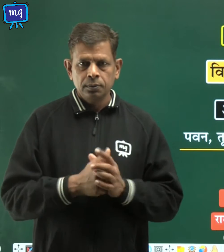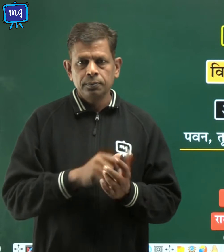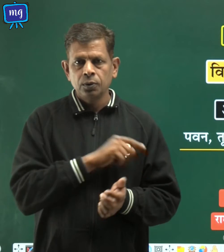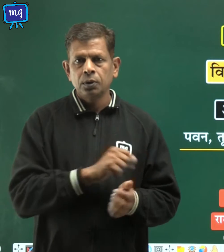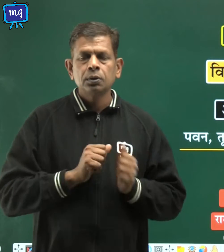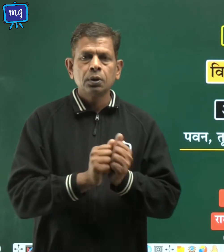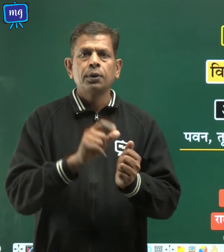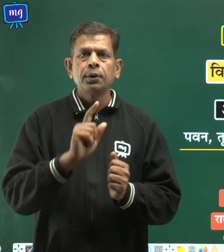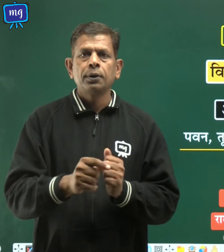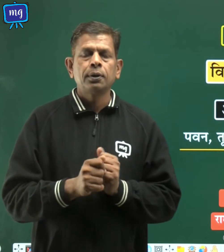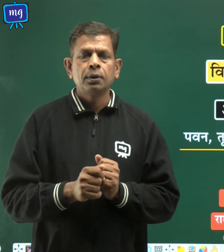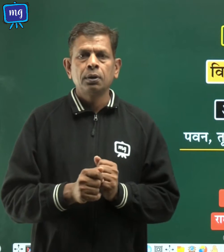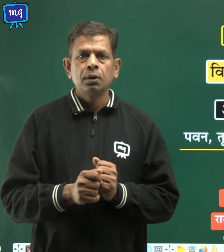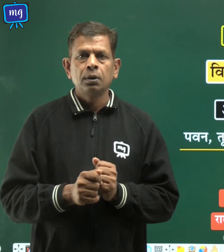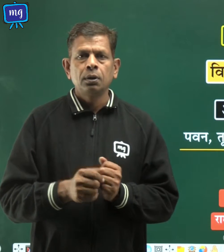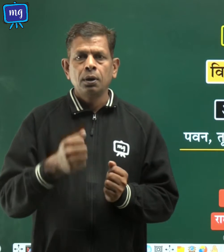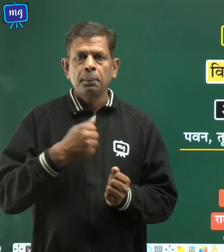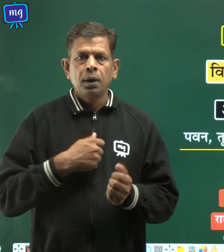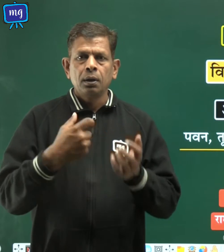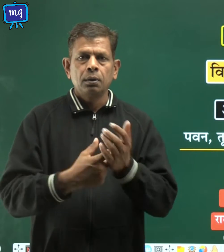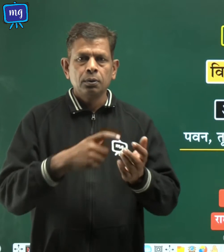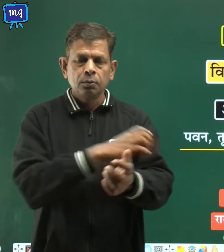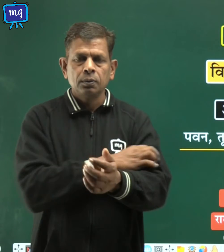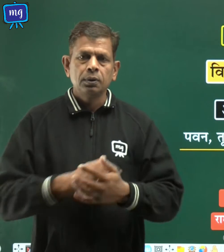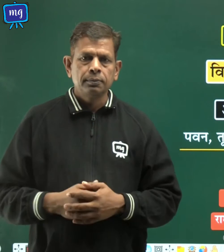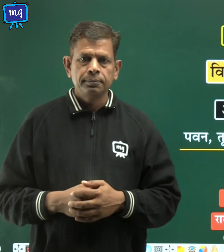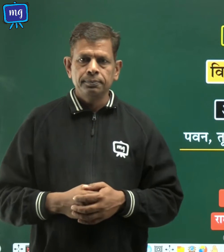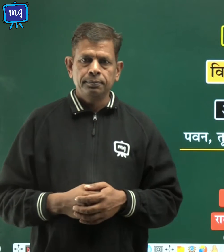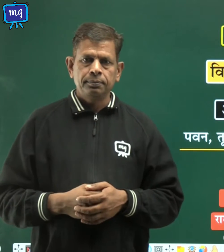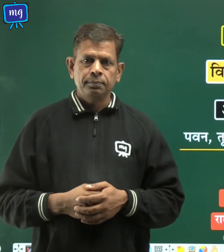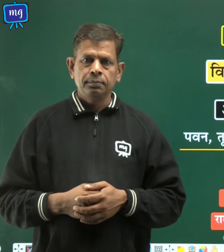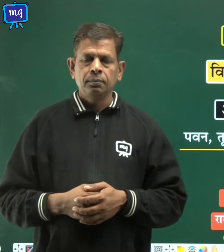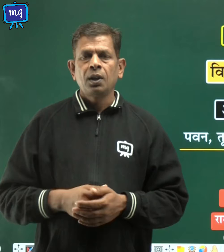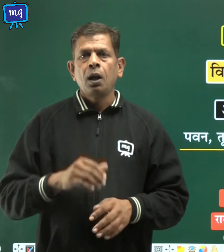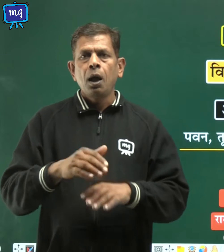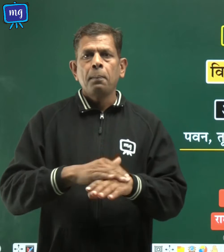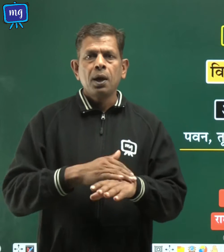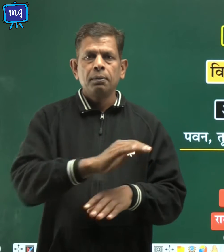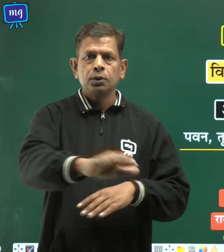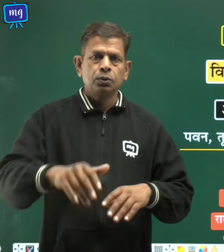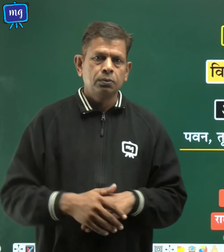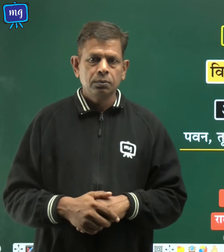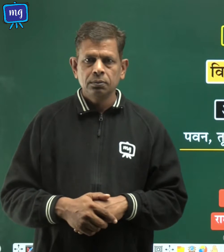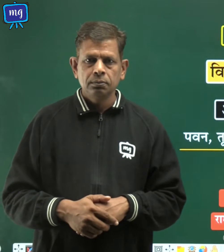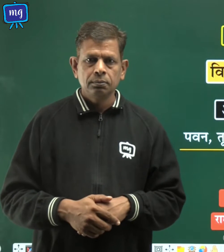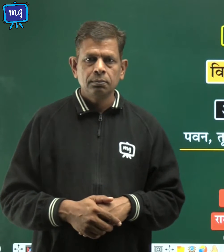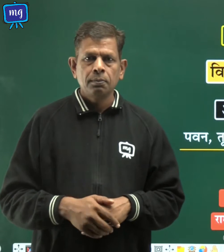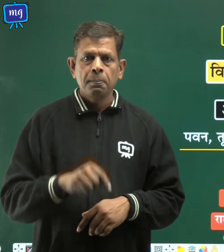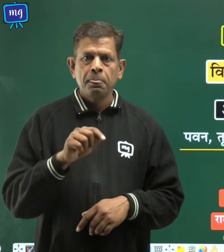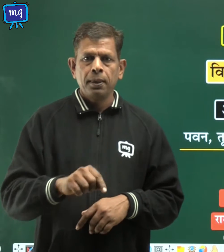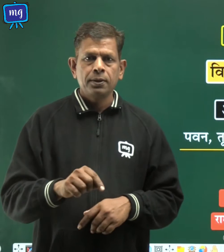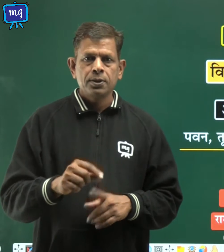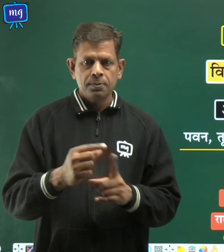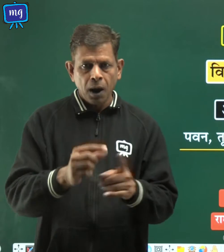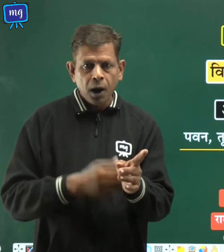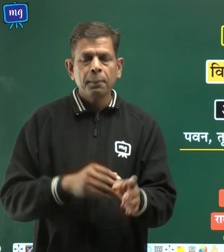और मेरे साथ हैं रामस्वरूप कुमार। प्यारे बच्चों, इस भाग में